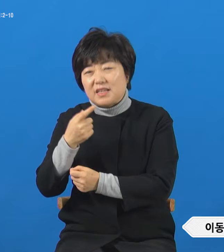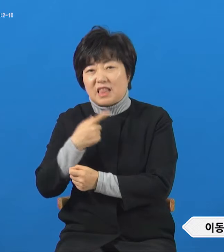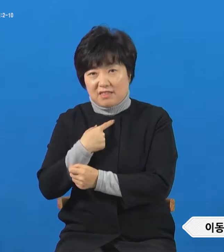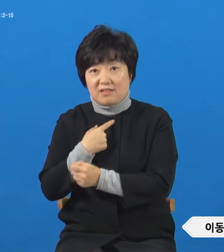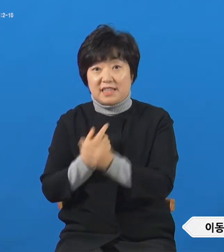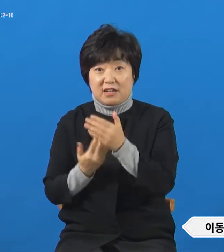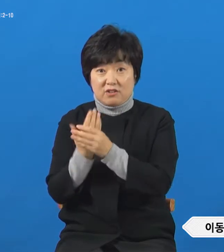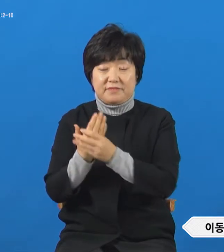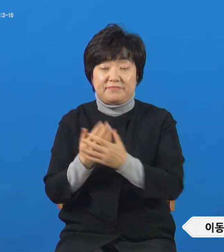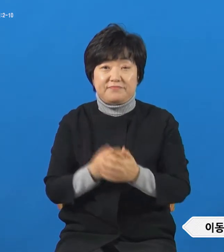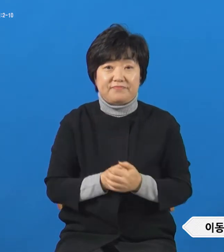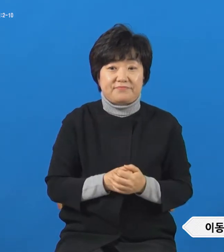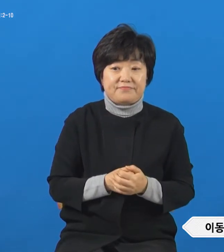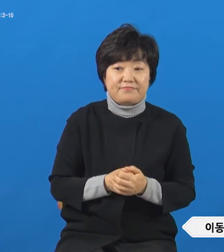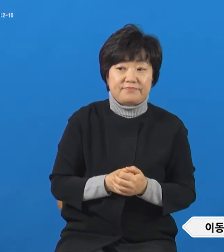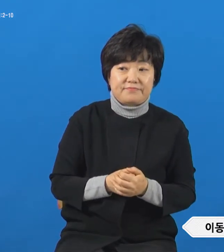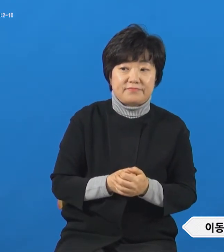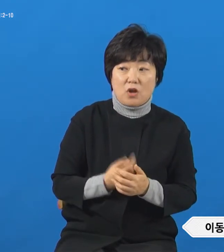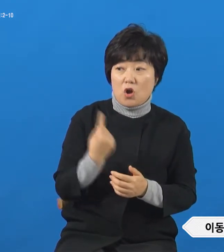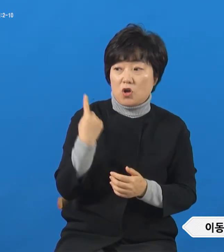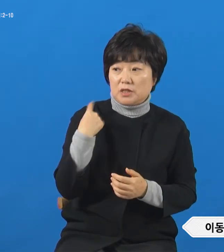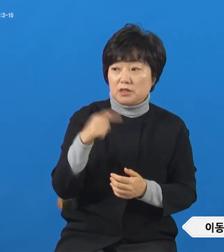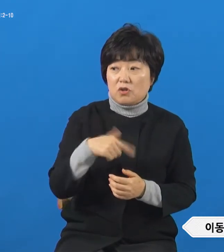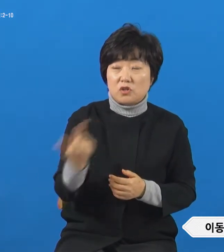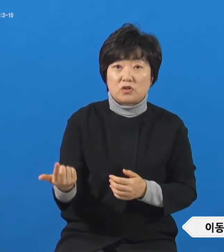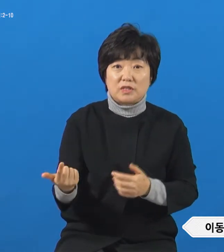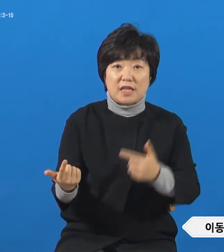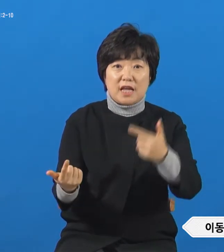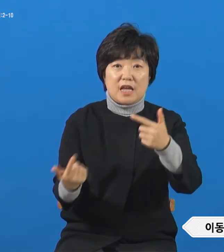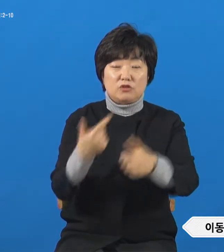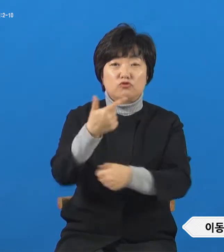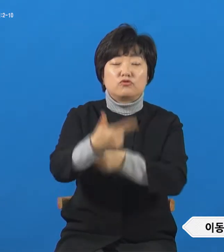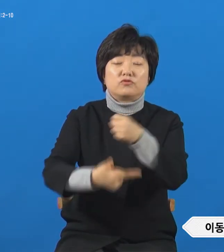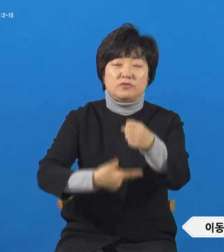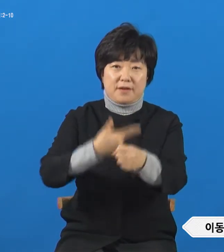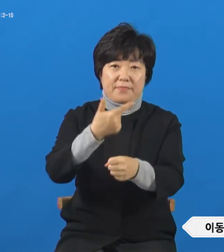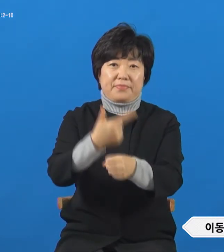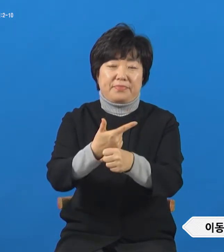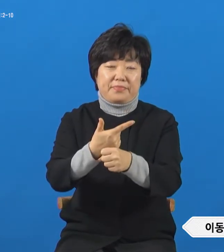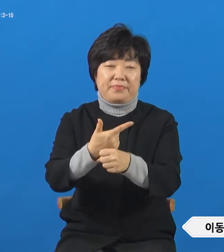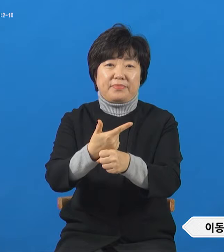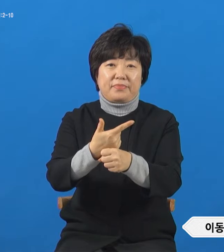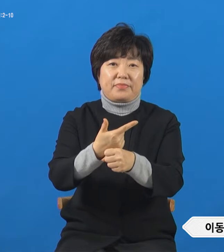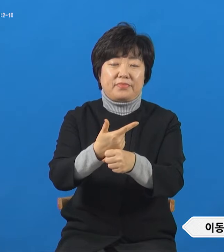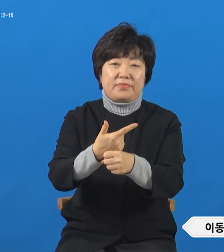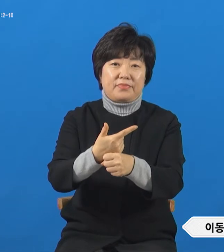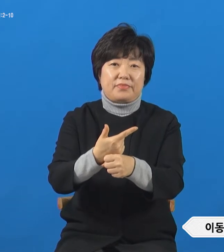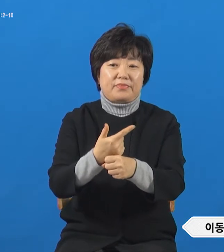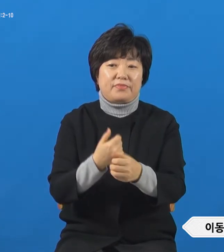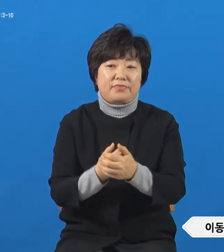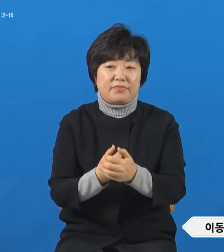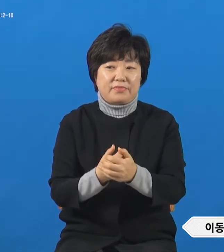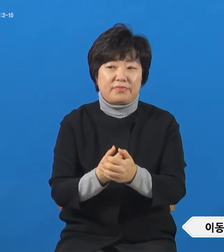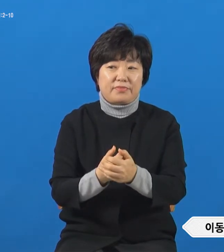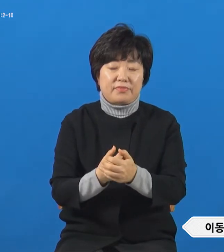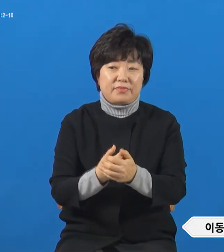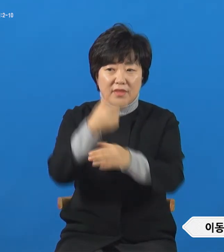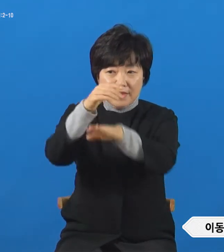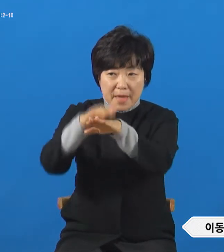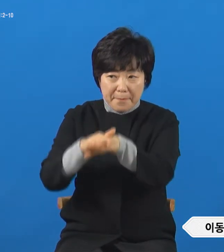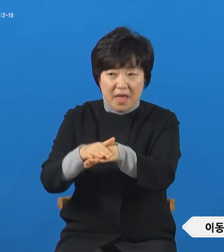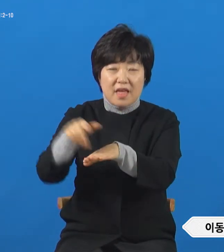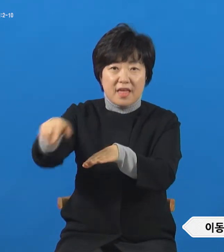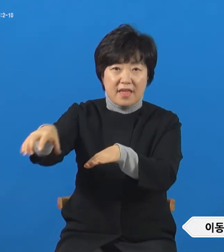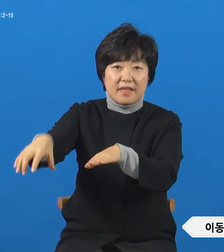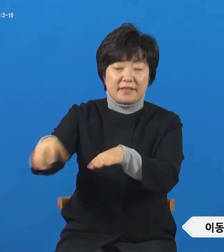어제 저녁에 6주년 그 순교 기념 집회가 샘물교회에서 있었는데 제가 어제 저녁에도 말씀을